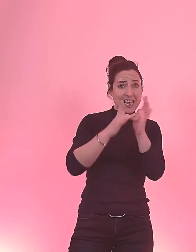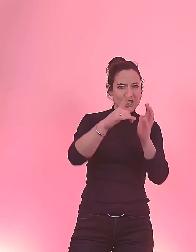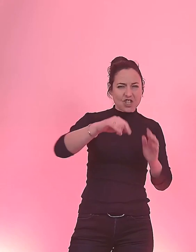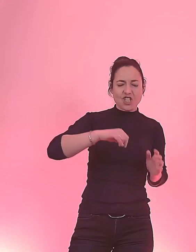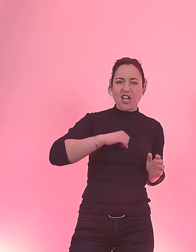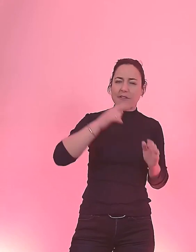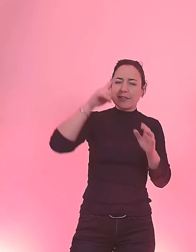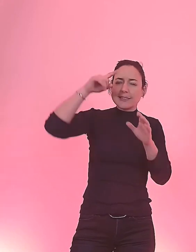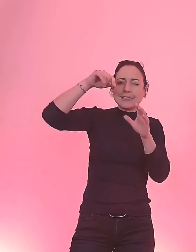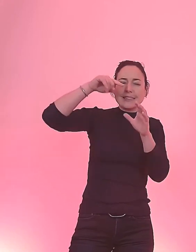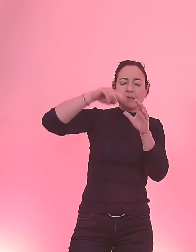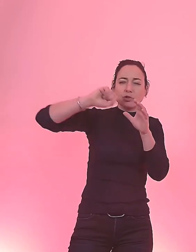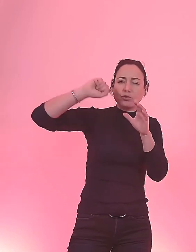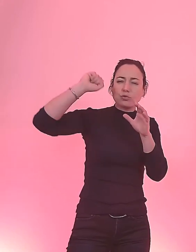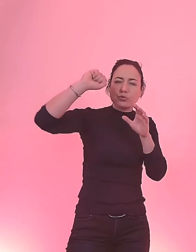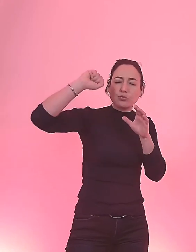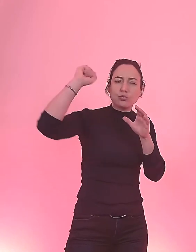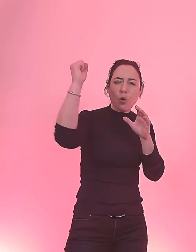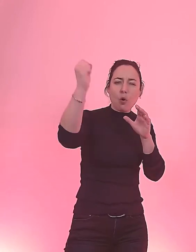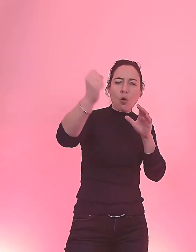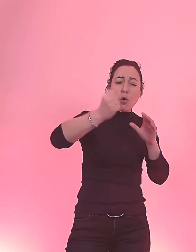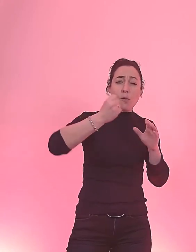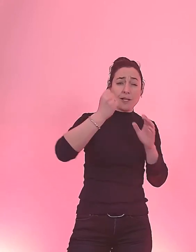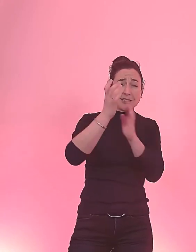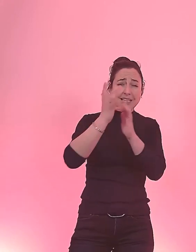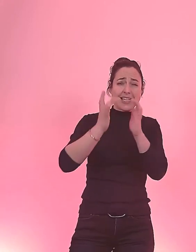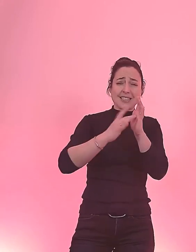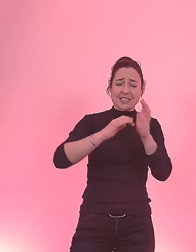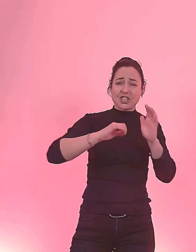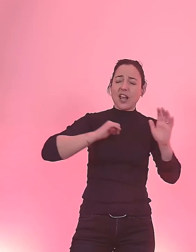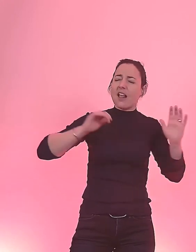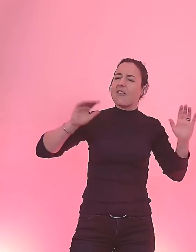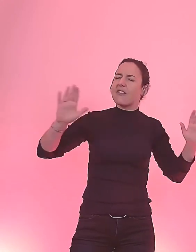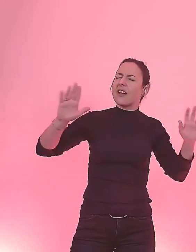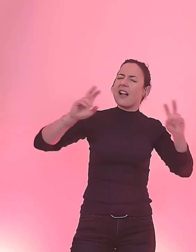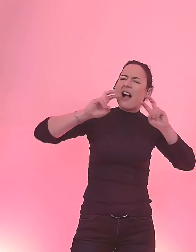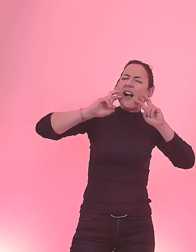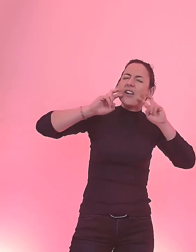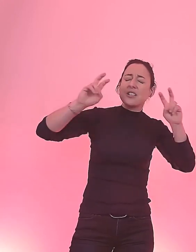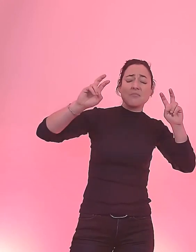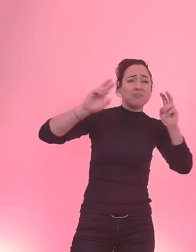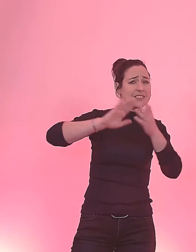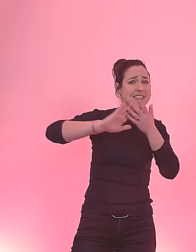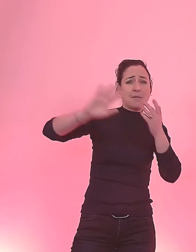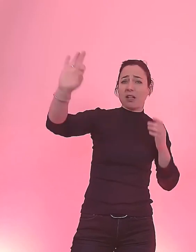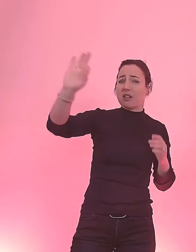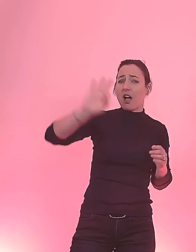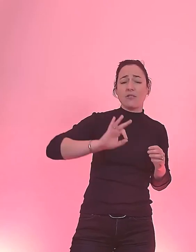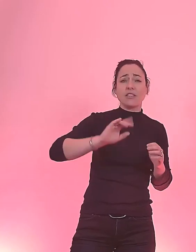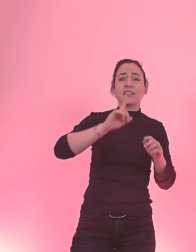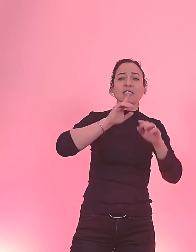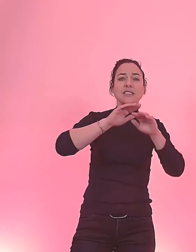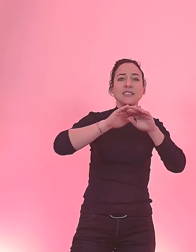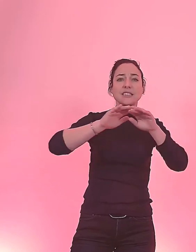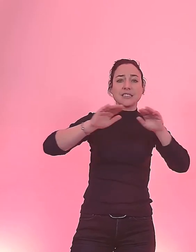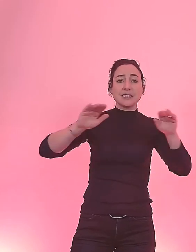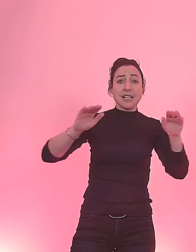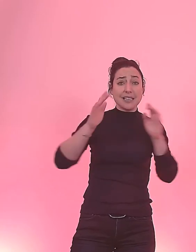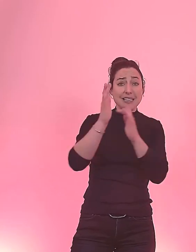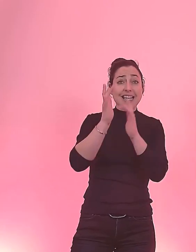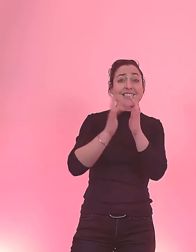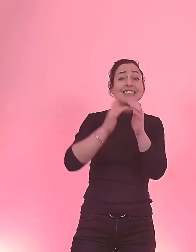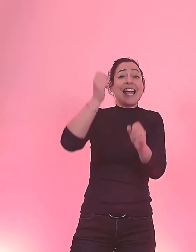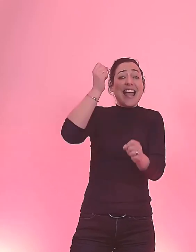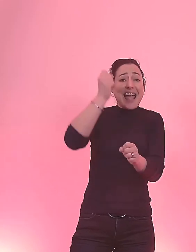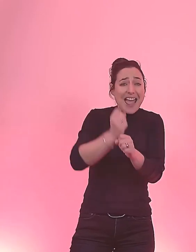en toen hij het uitroep was er niemand die antwoord gaf het blijf stil en jezus ging recht aan onderdoor